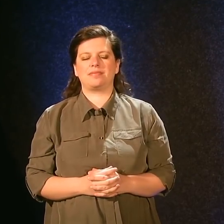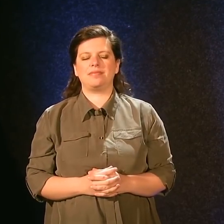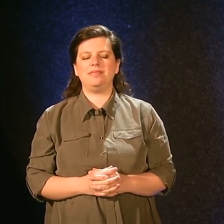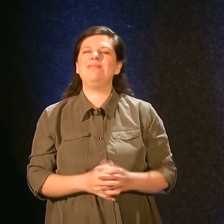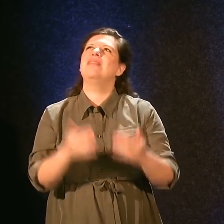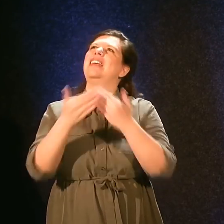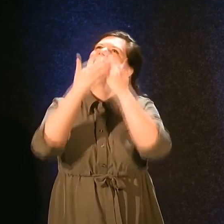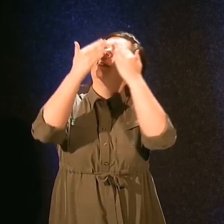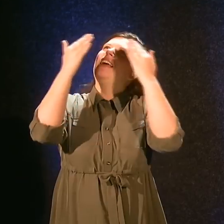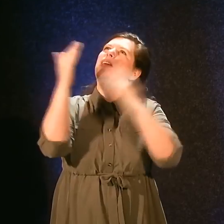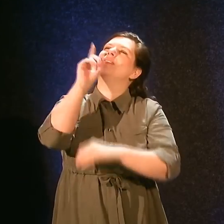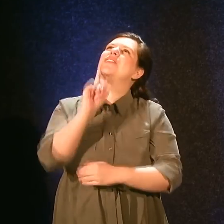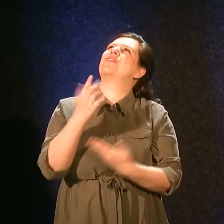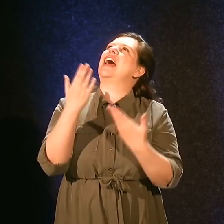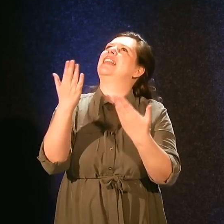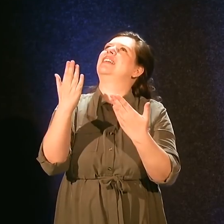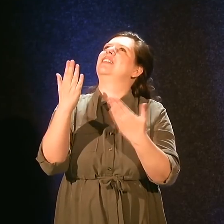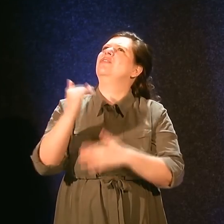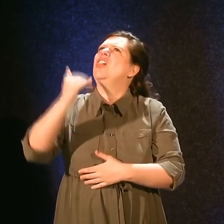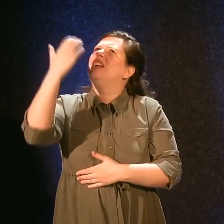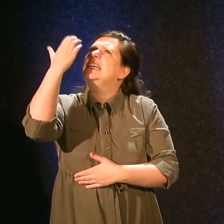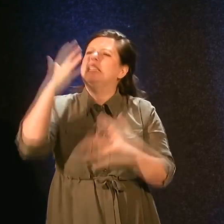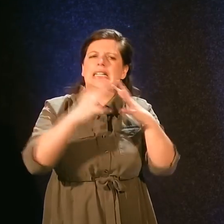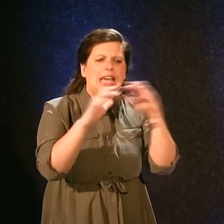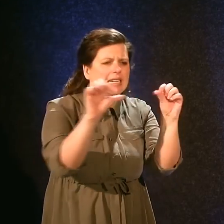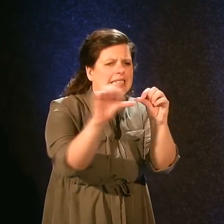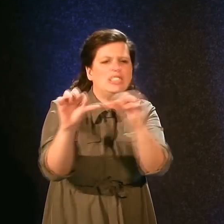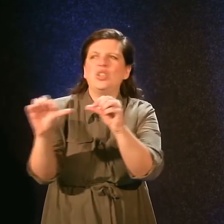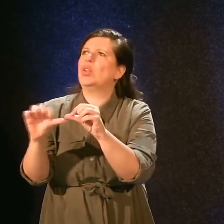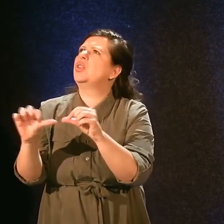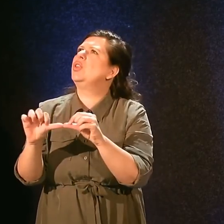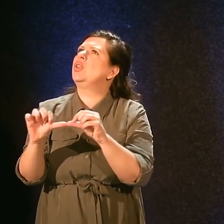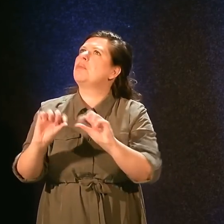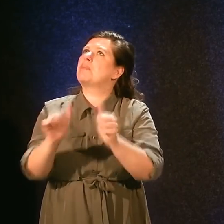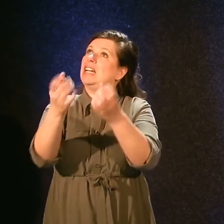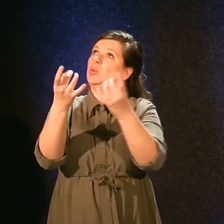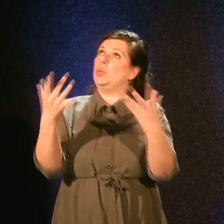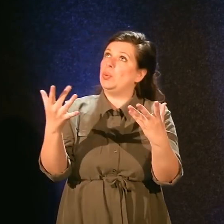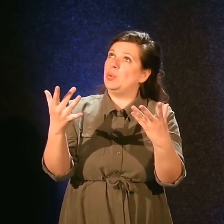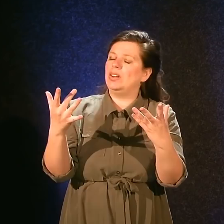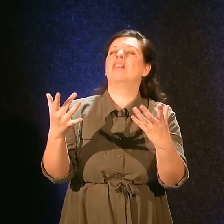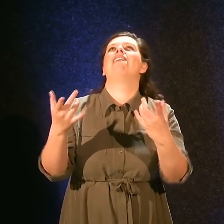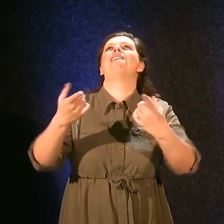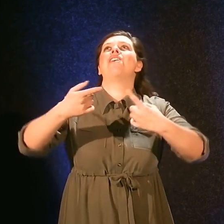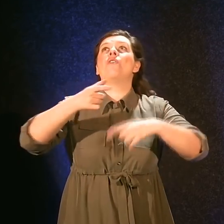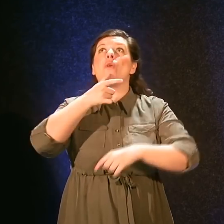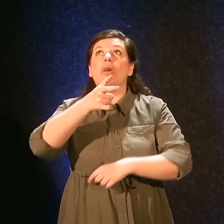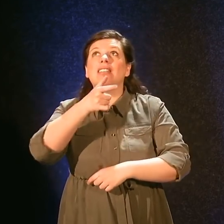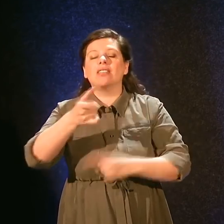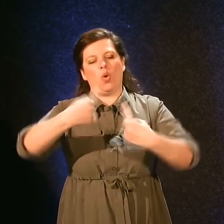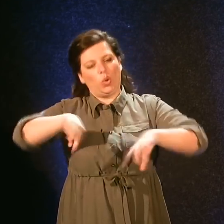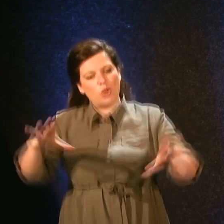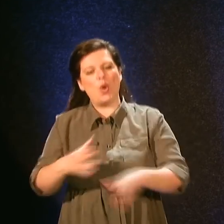Hemelse Vader, veel christelijke kerkdiensten die beginnen met de woorden, onze hulp en verwachting is